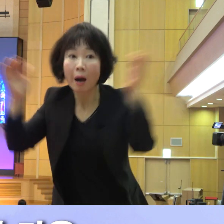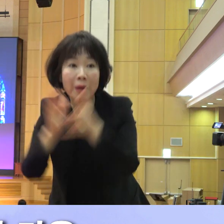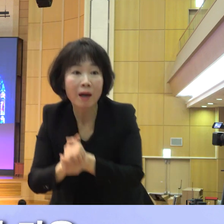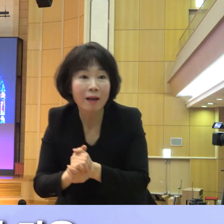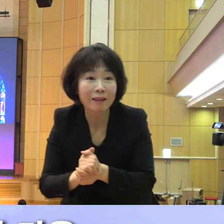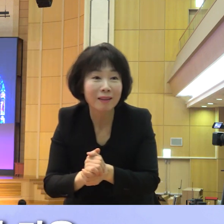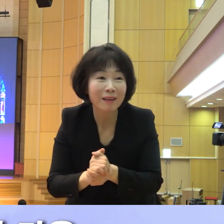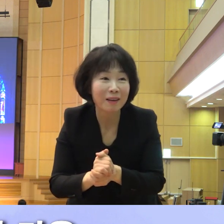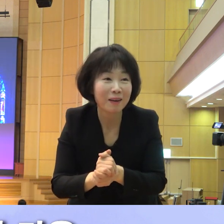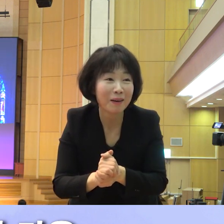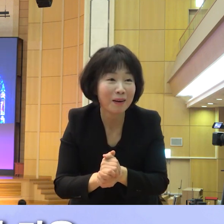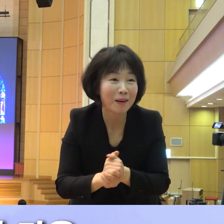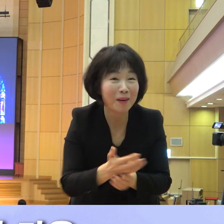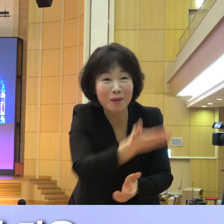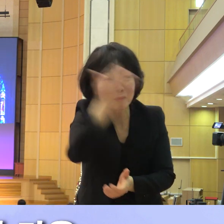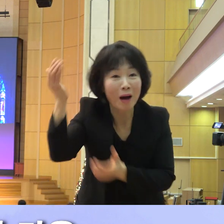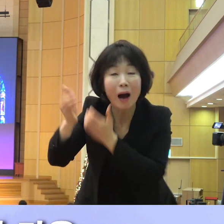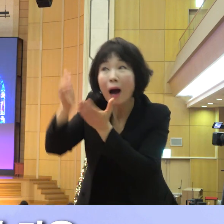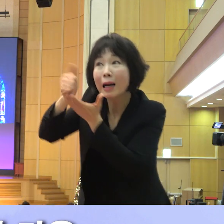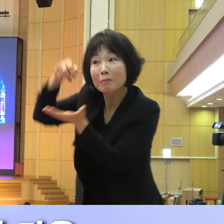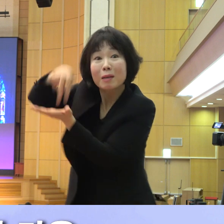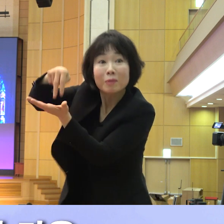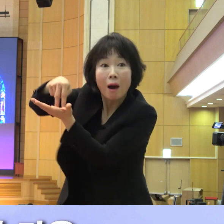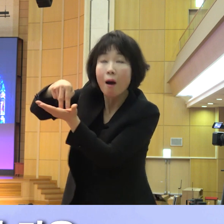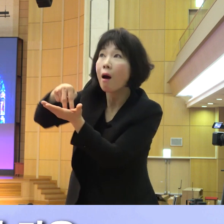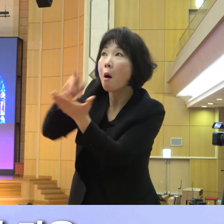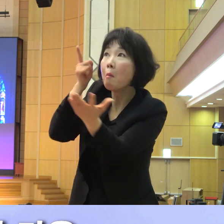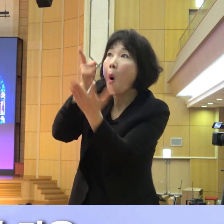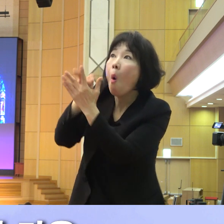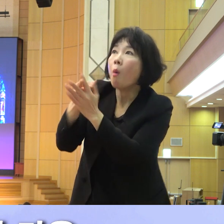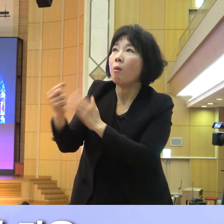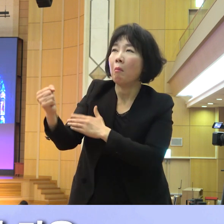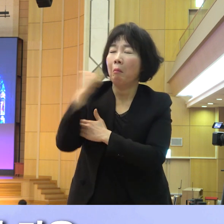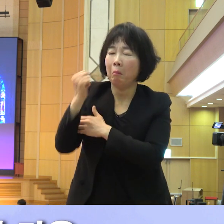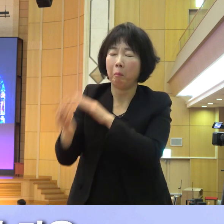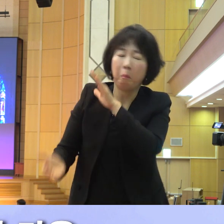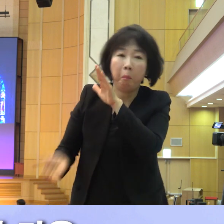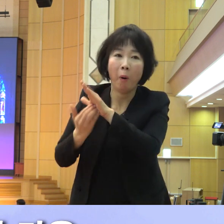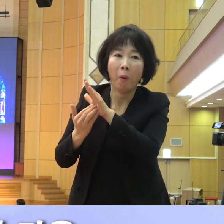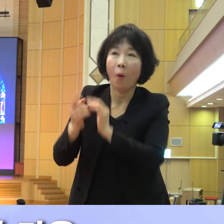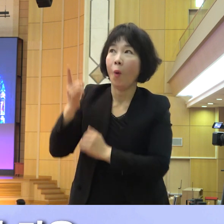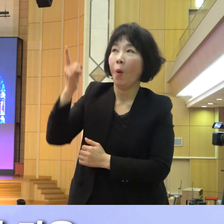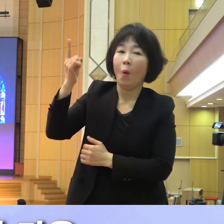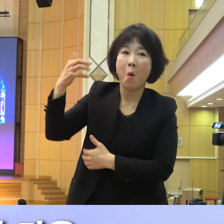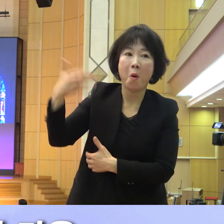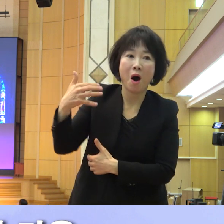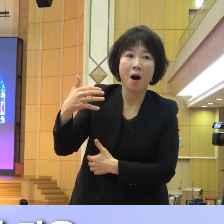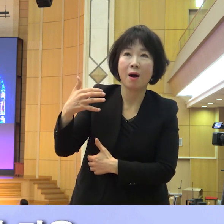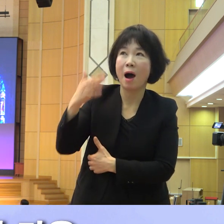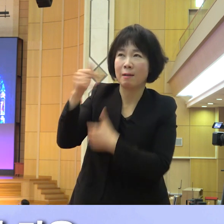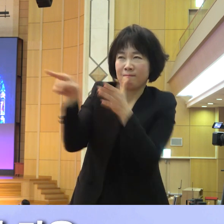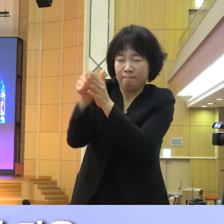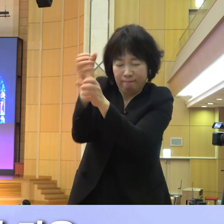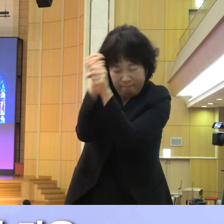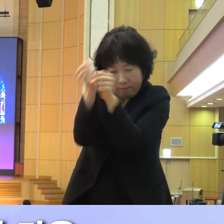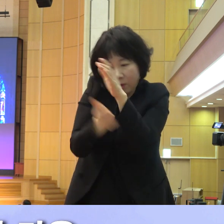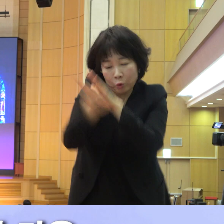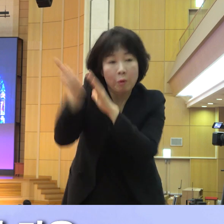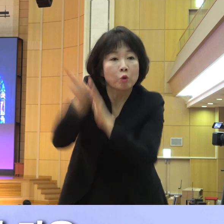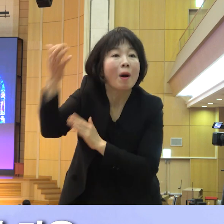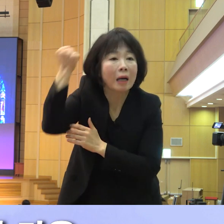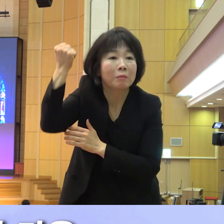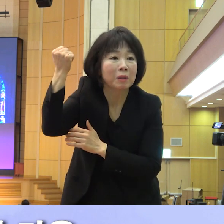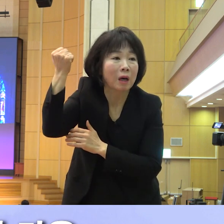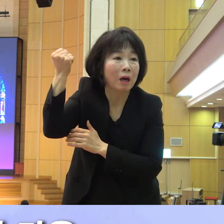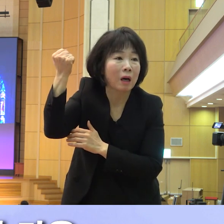그렇기 때문에 하나님 편에서 소망하시기 바랍니다. 인간의 생각과 인간의 편에서는 절대